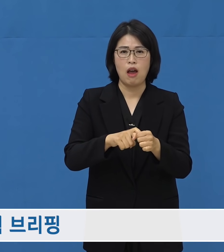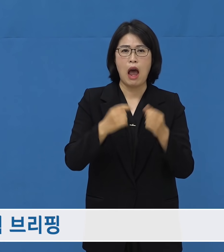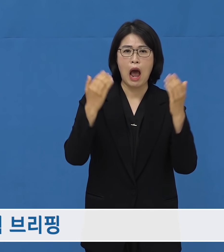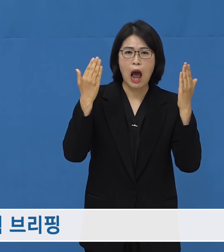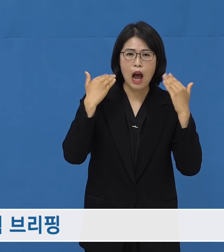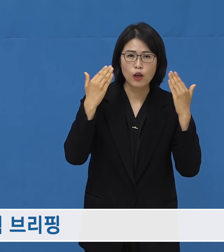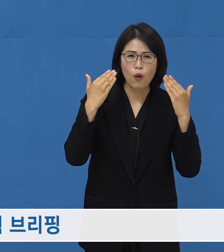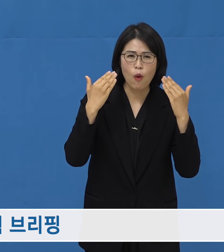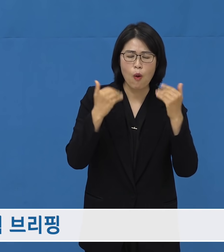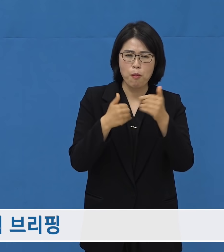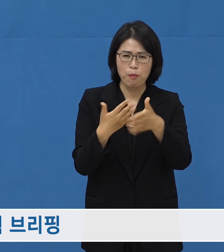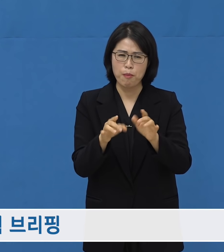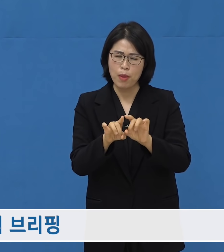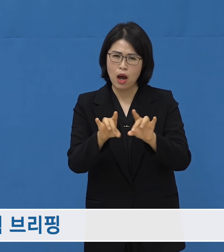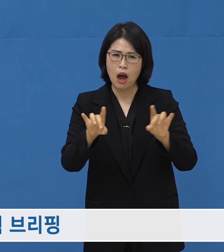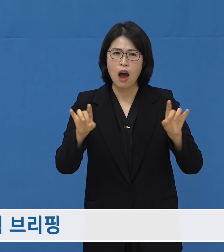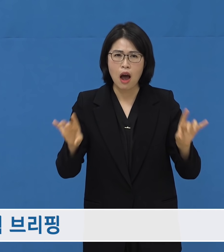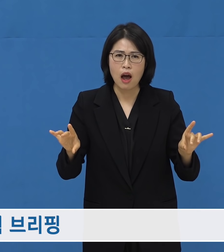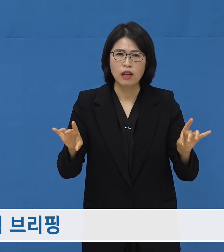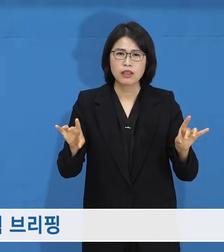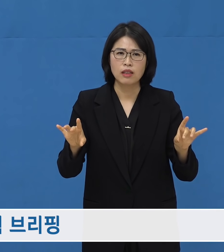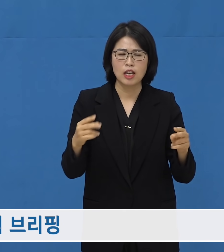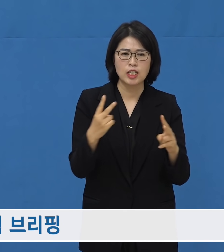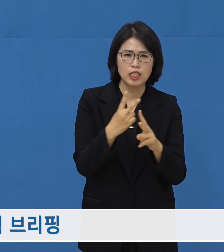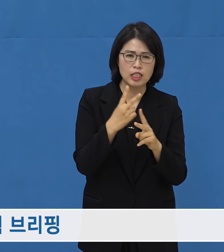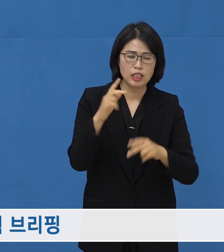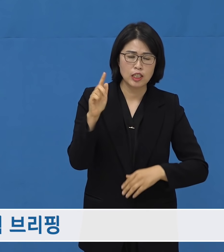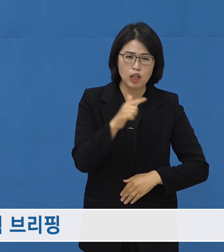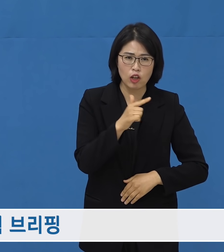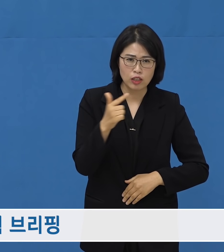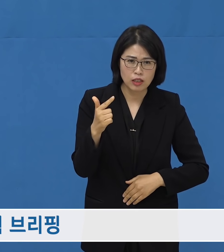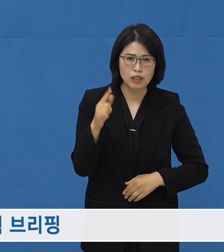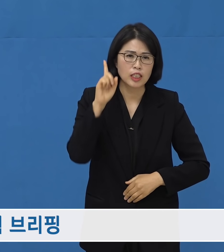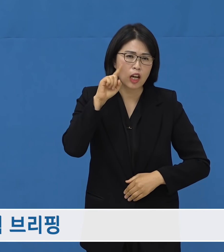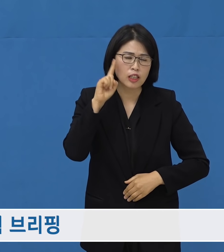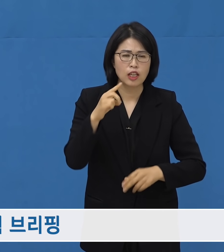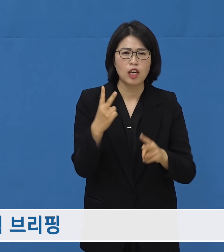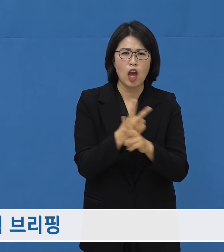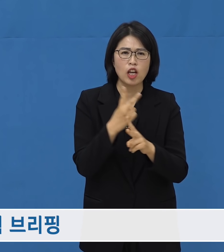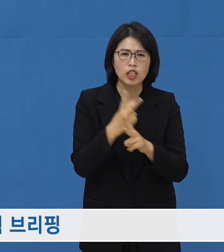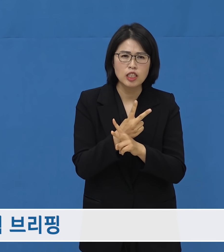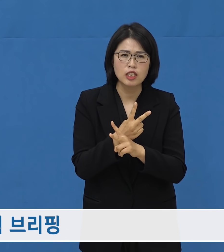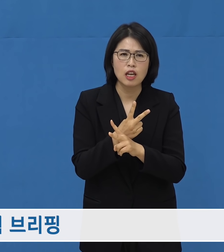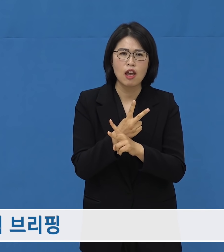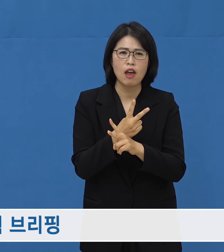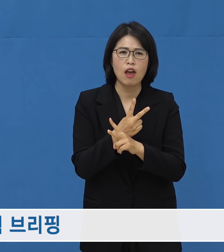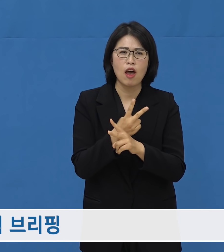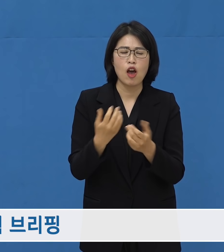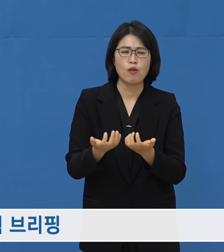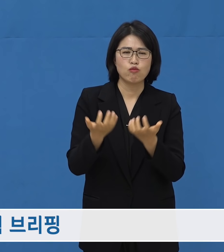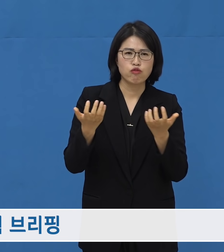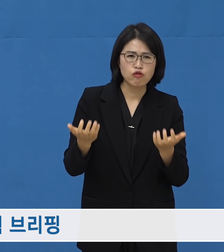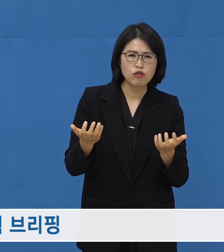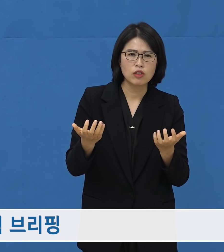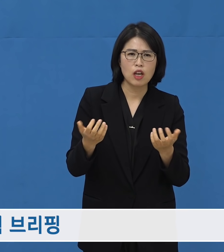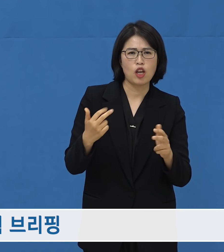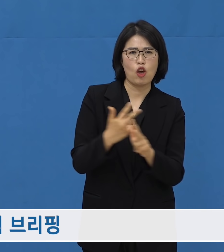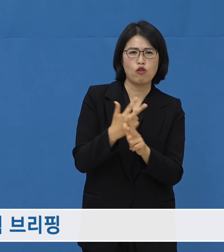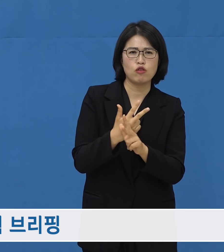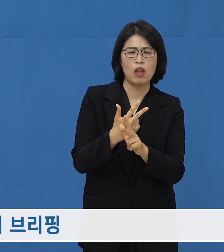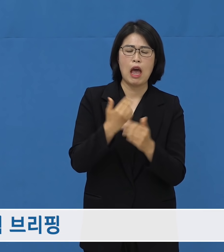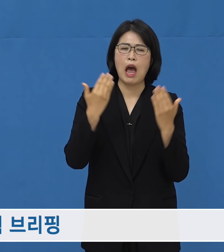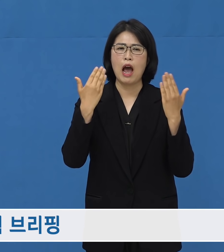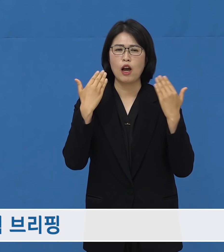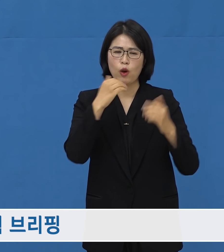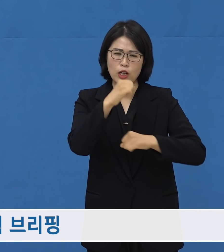학교 급별에 따라 전일제, 격일제, 부제, 격주제 등 학교의